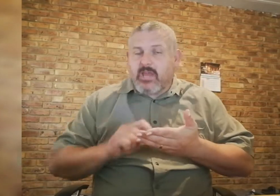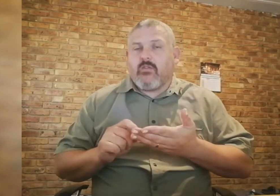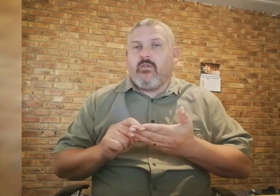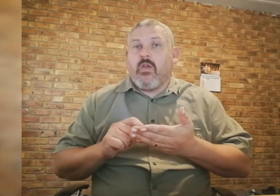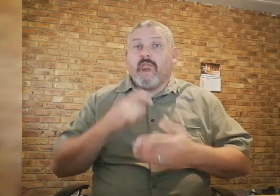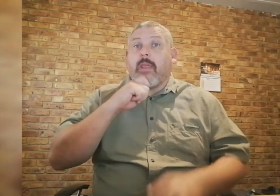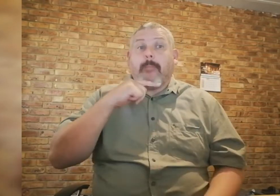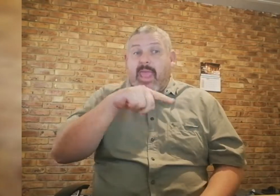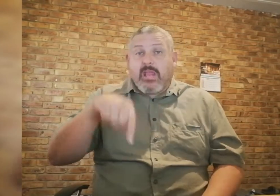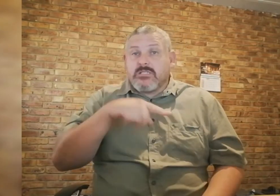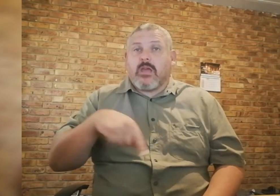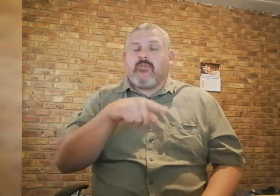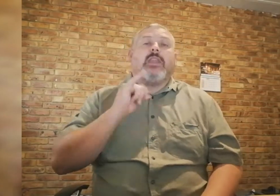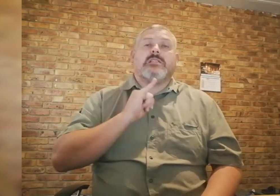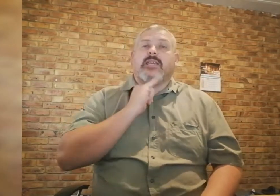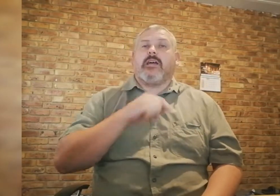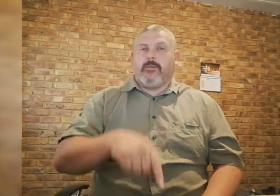geskryf dat die mense van Israel